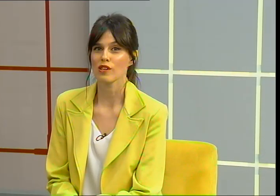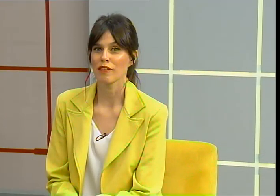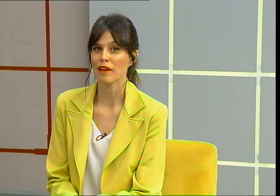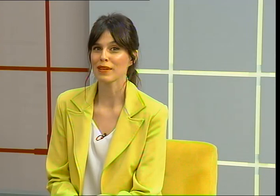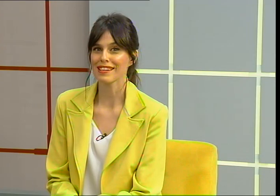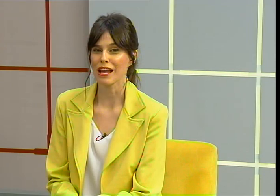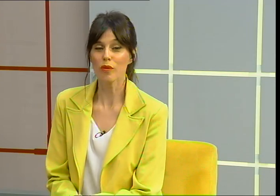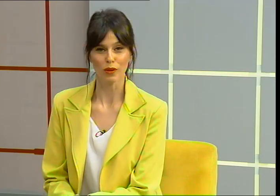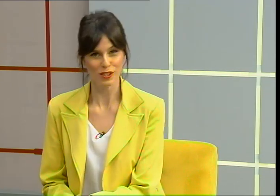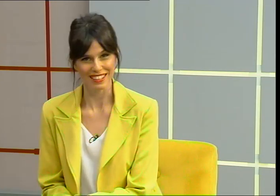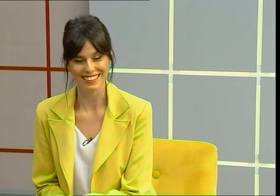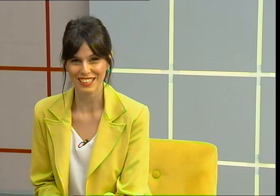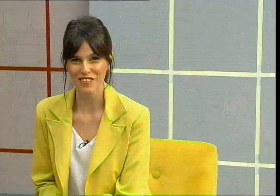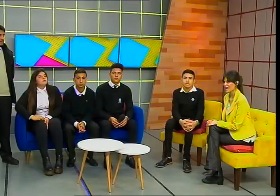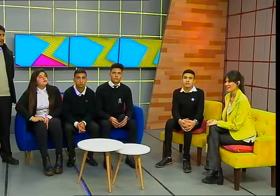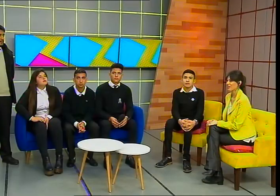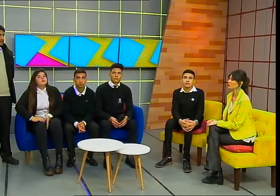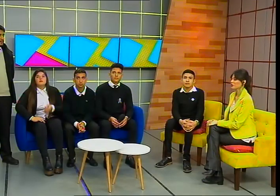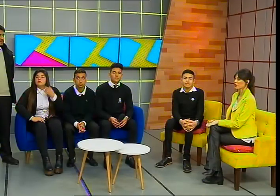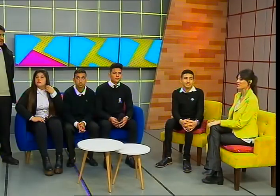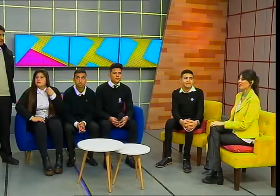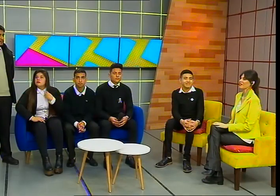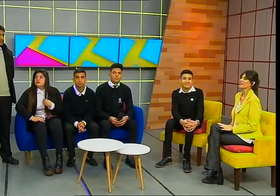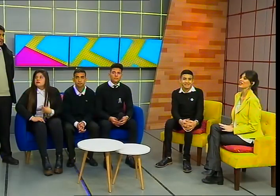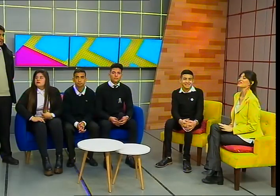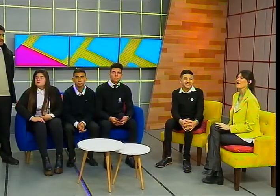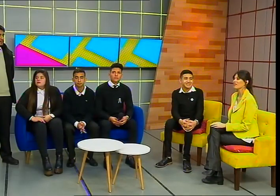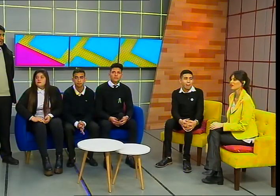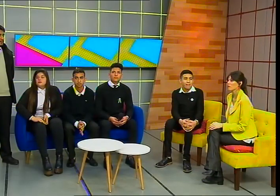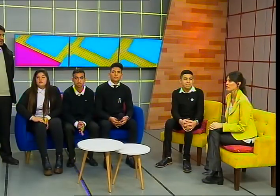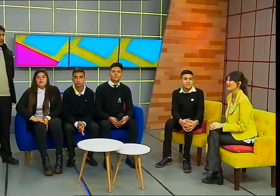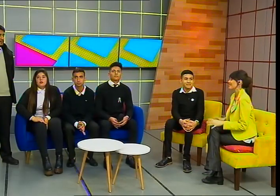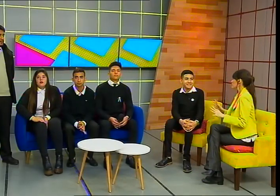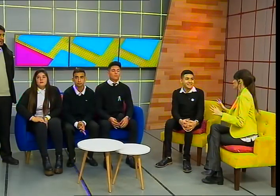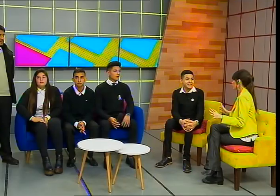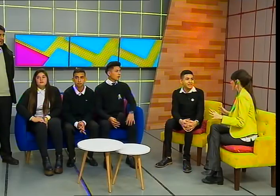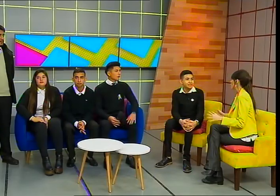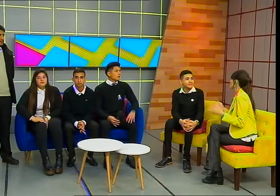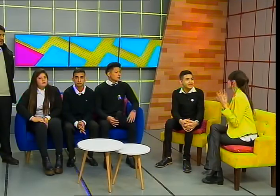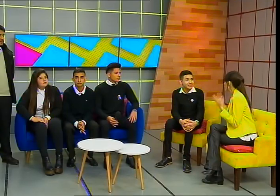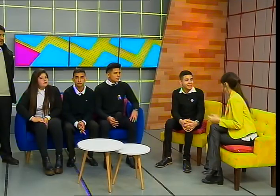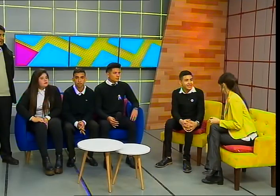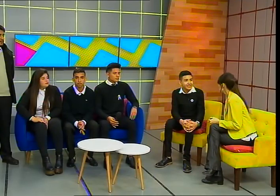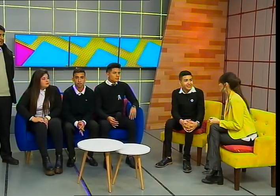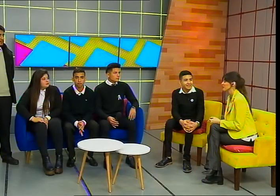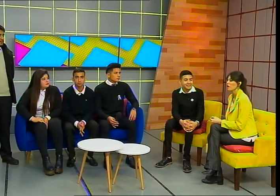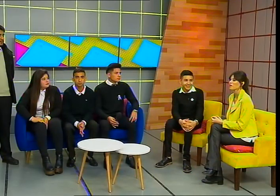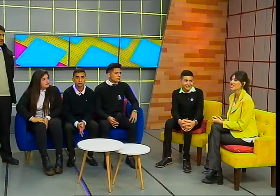flamantes alumnos del sexto año, del turno noche del Colegio Nacional. Bartolomé Mitre, desde ya primero, felicidades para ustedes y para toda la comunidad